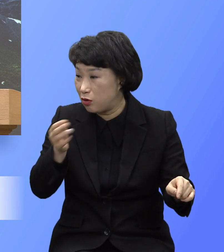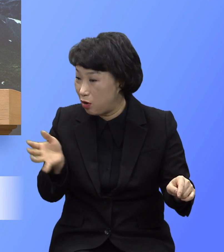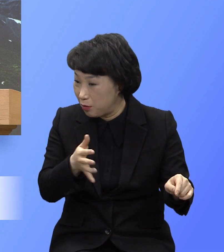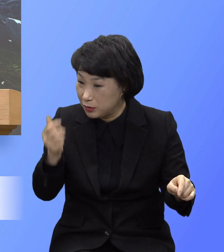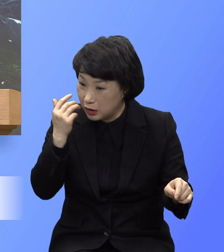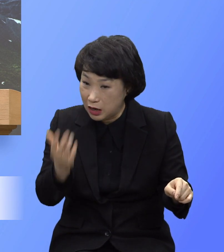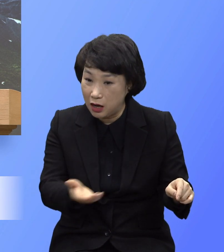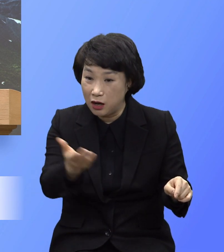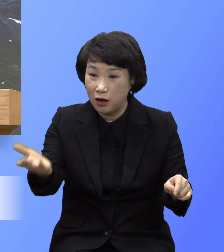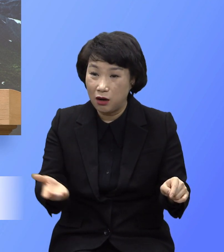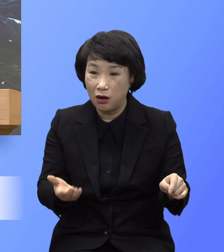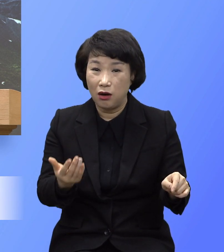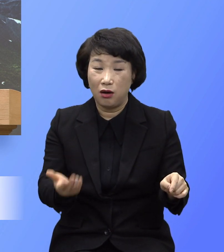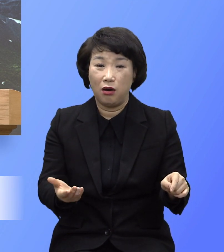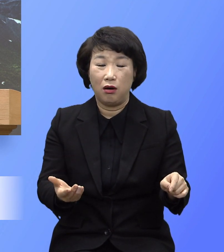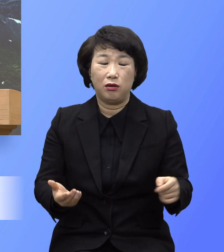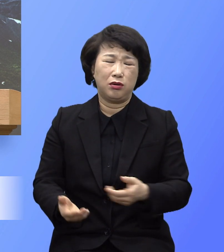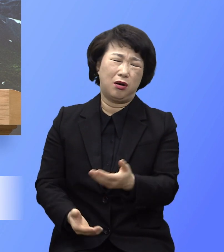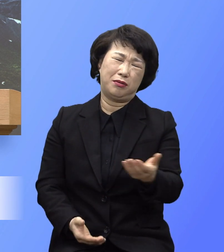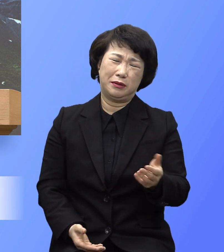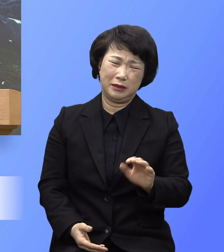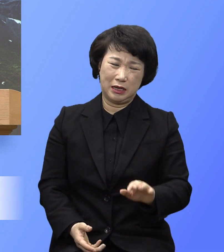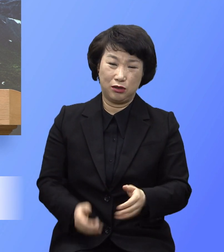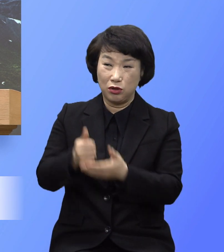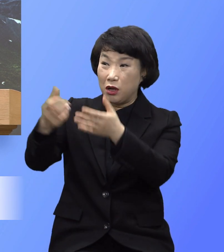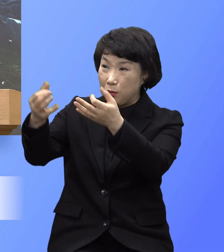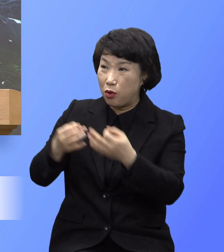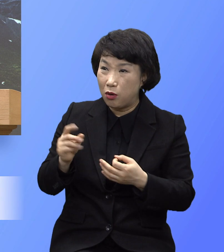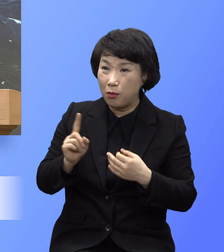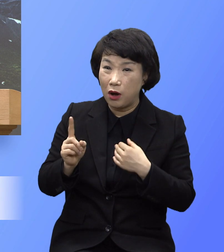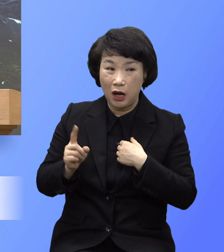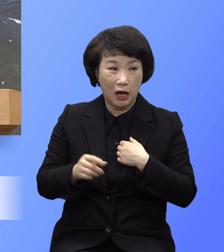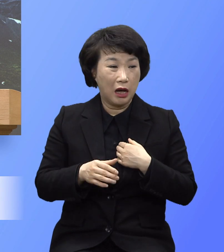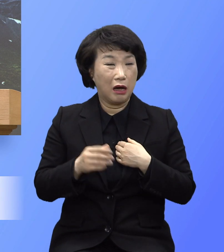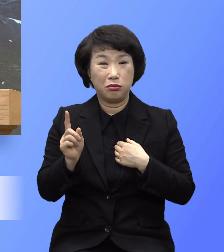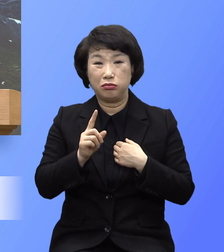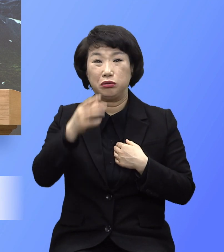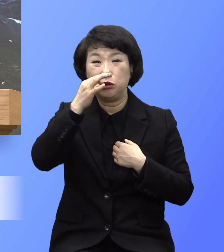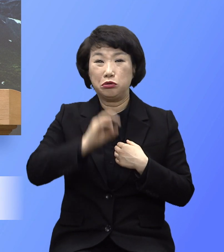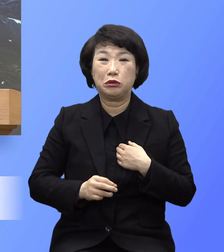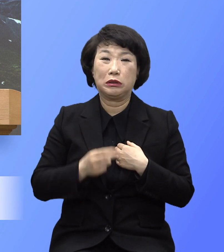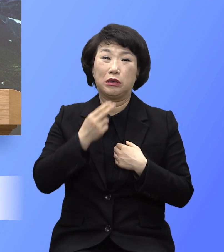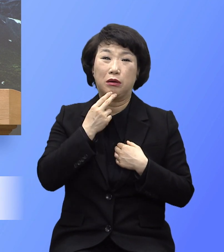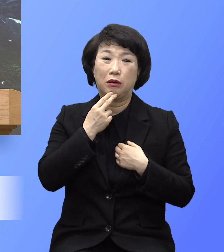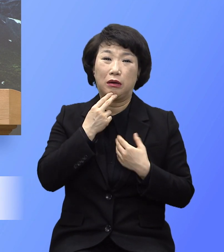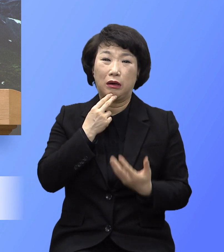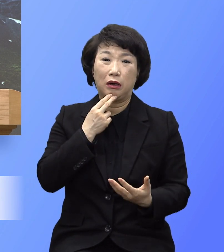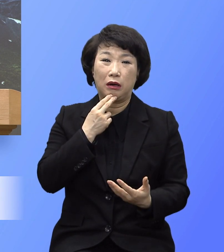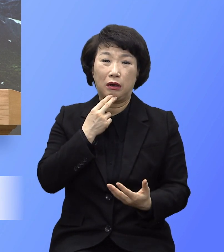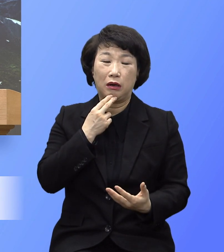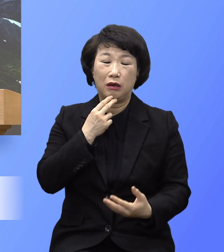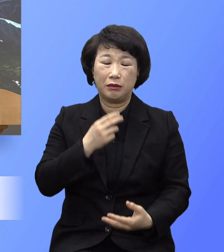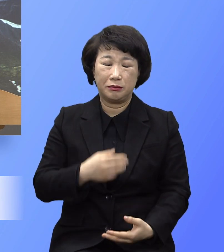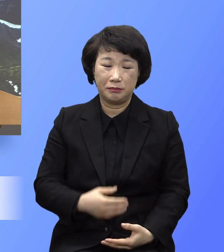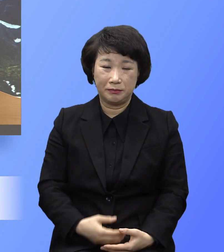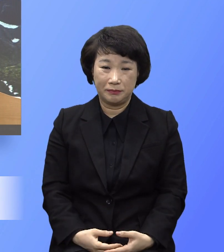없으십니까? 당신은 주님이 바라볼 때 아무 가치 없는